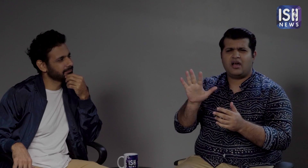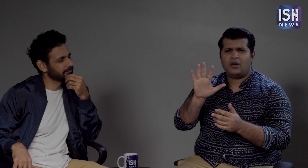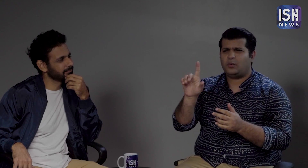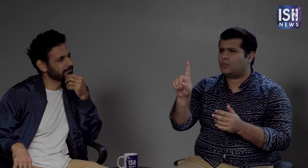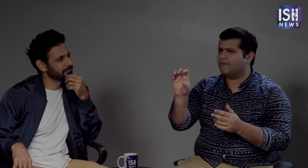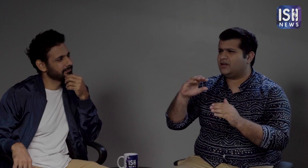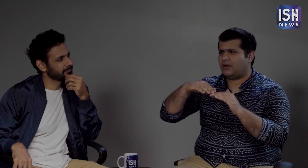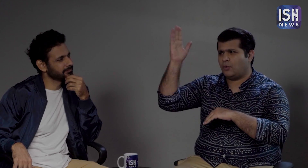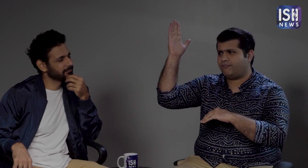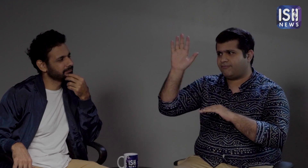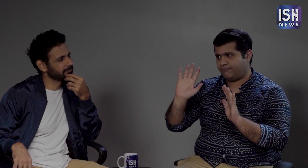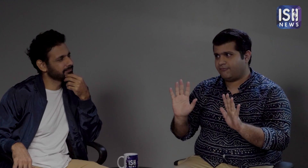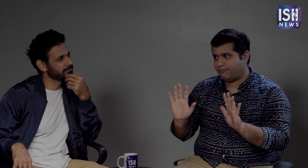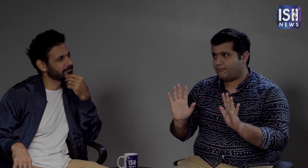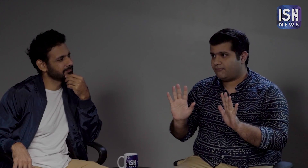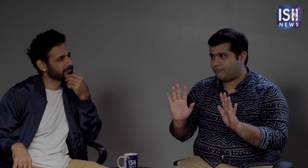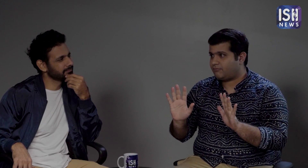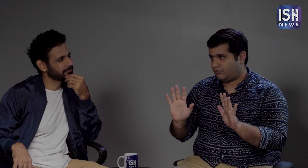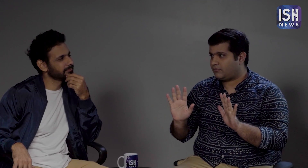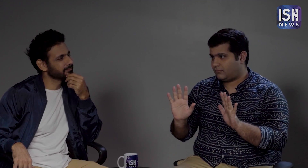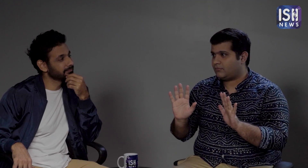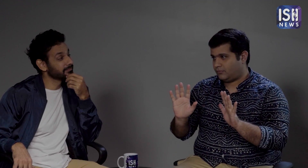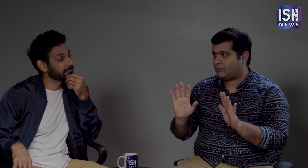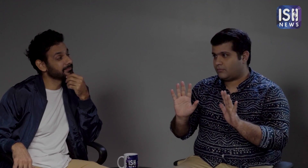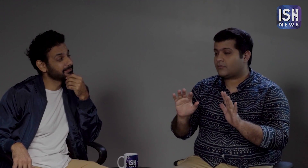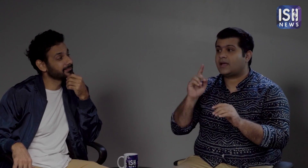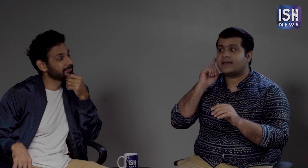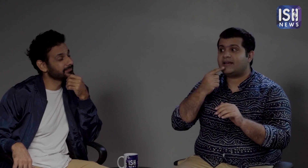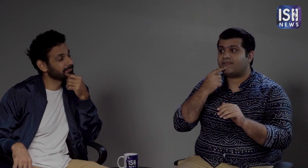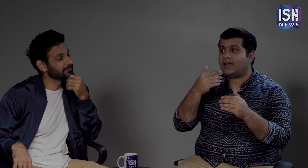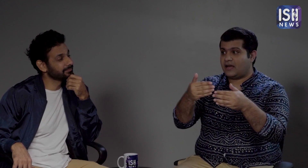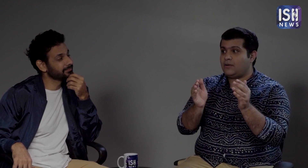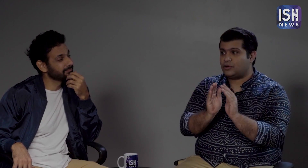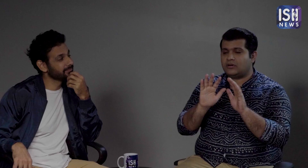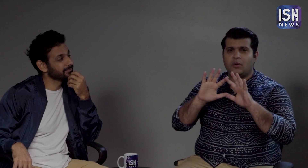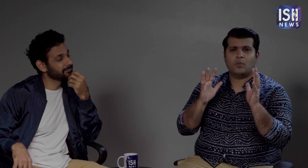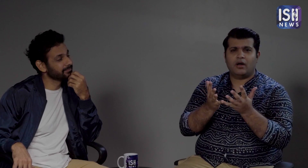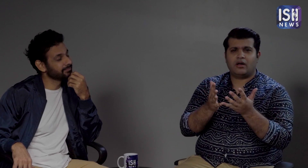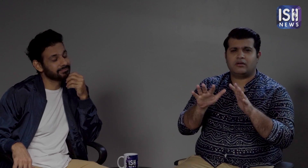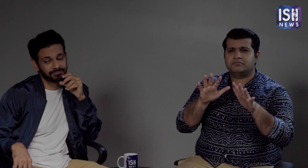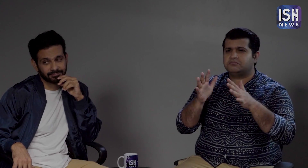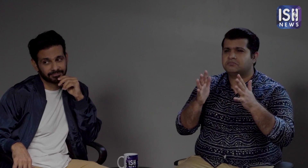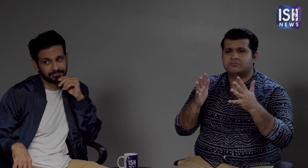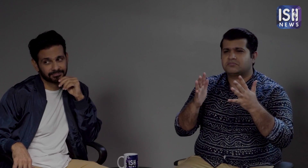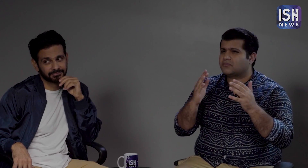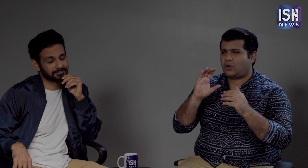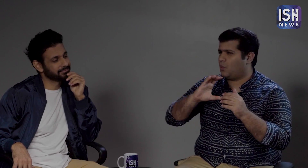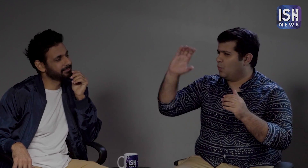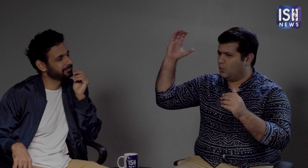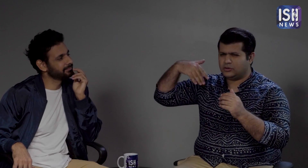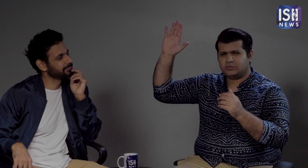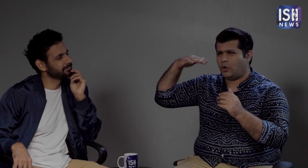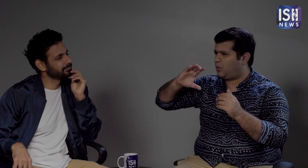ISL, ASL, तकरीबन 150 साइन लैंग्वेजेस है वर्ल्ड वाइड। डेफ